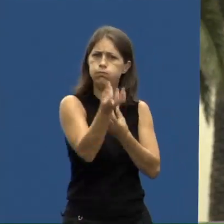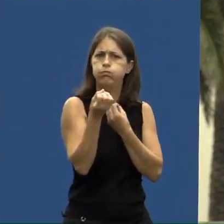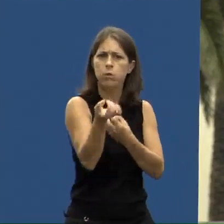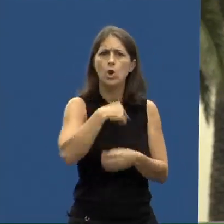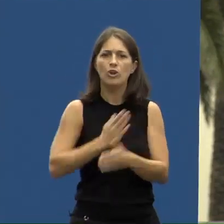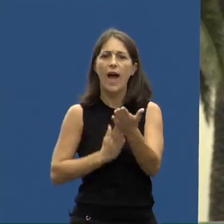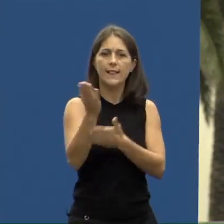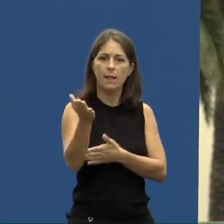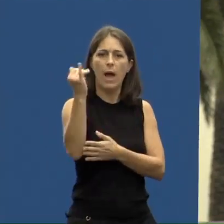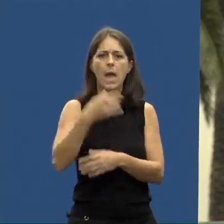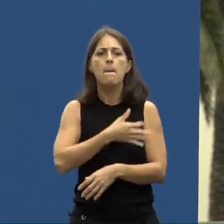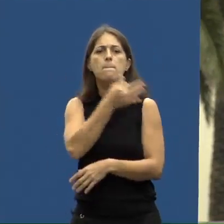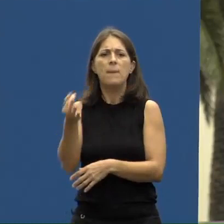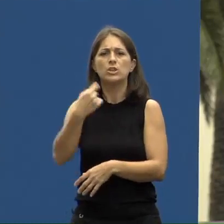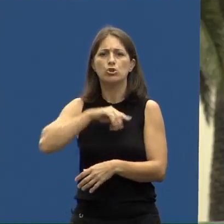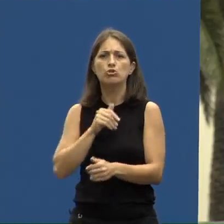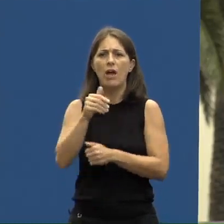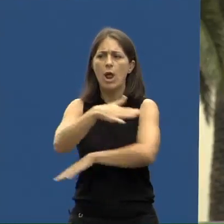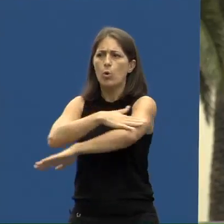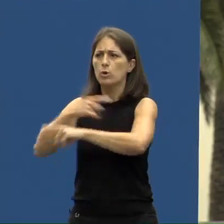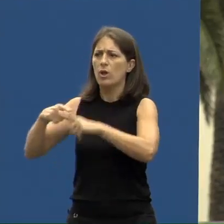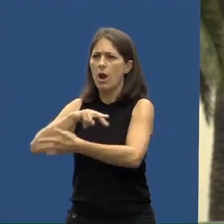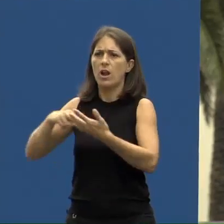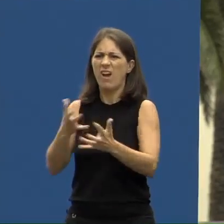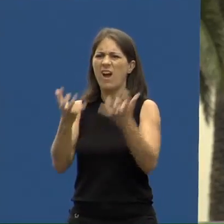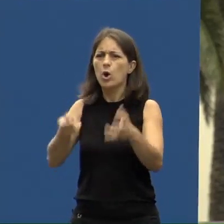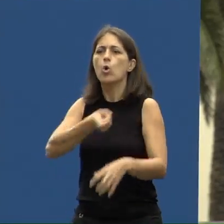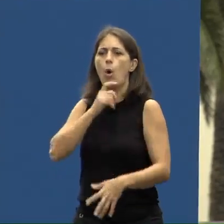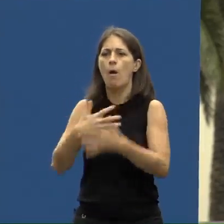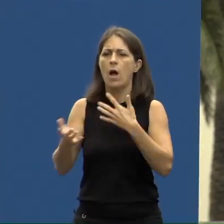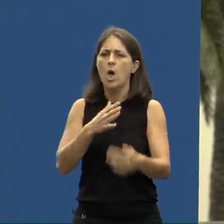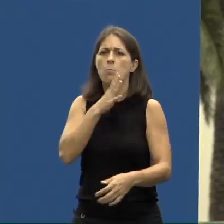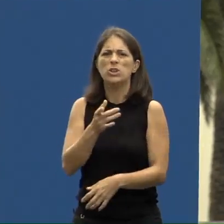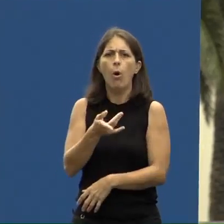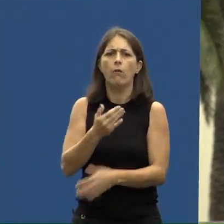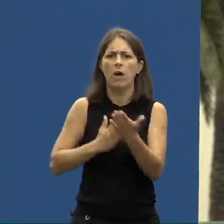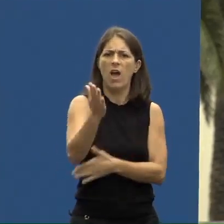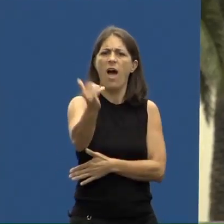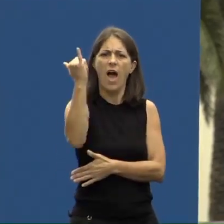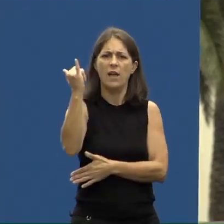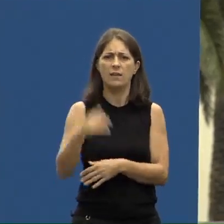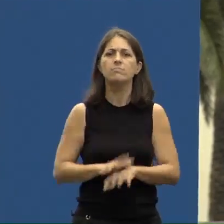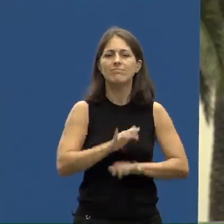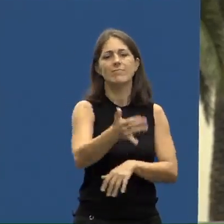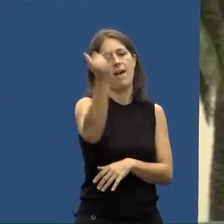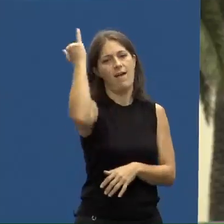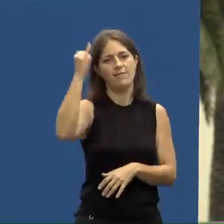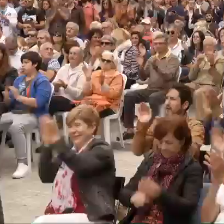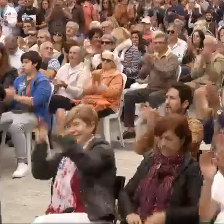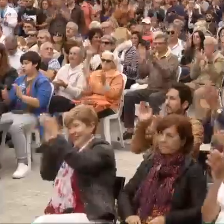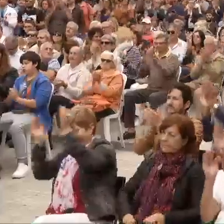somos alternativa e que imos a gañar o goberno da Xunta de Galicia coas nosas mans. Porque sí, hai alternativa e hai Marea.